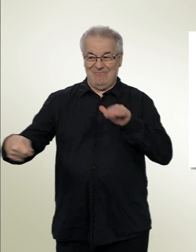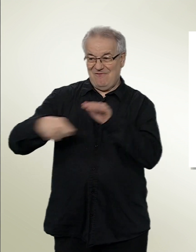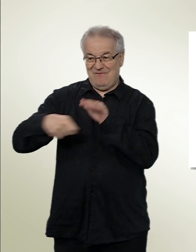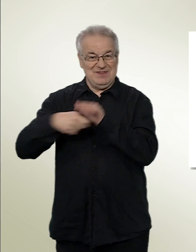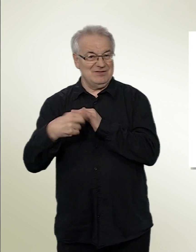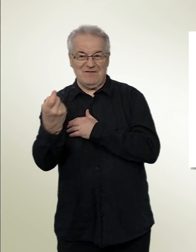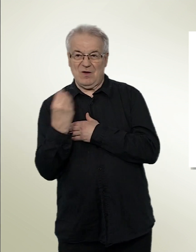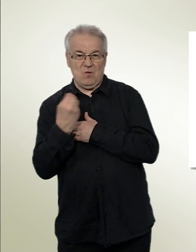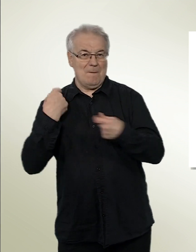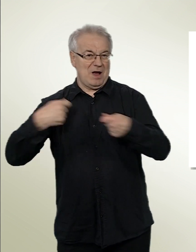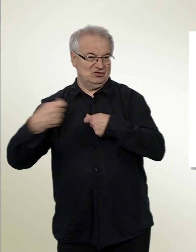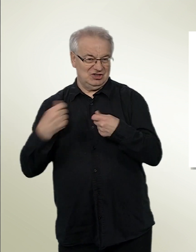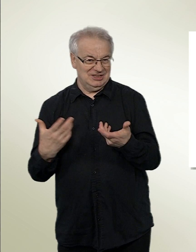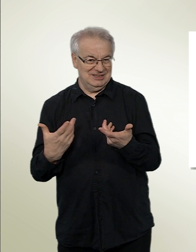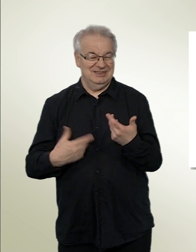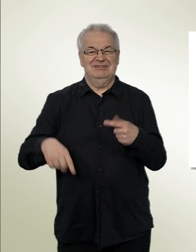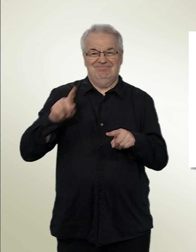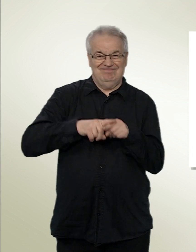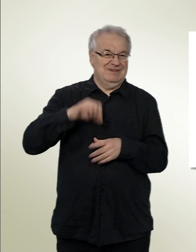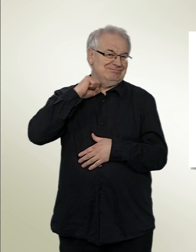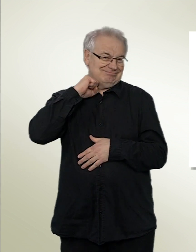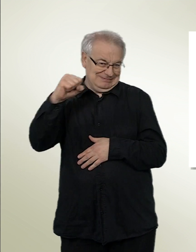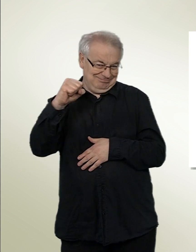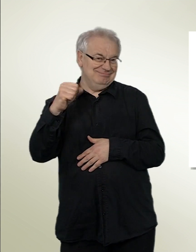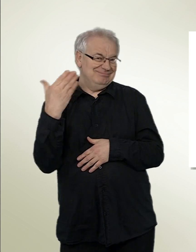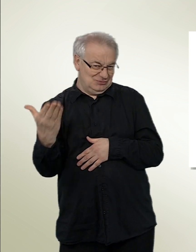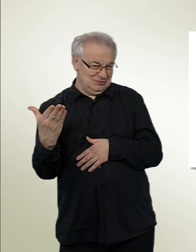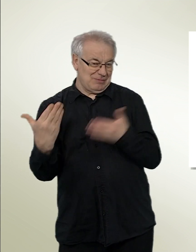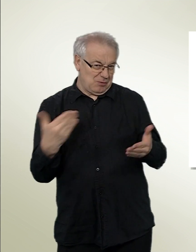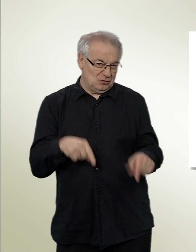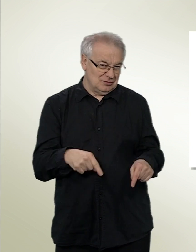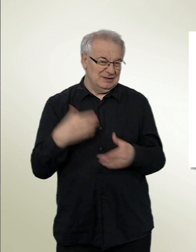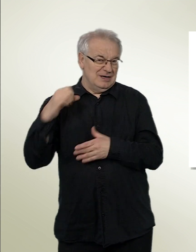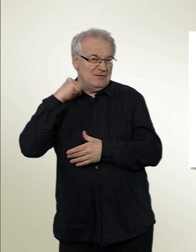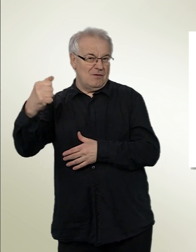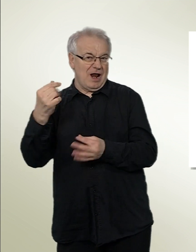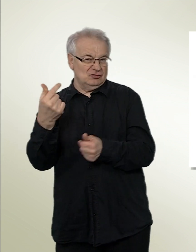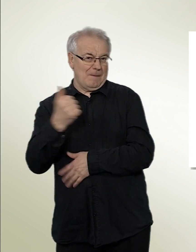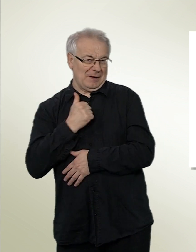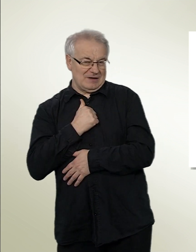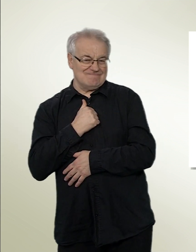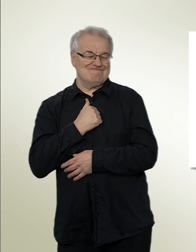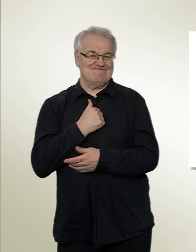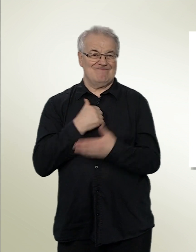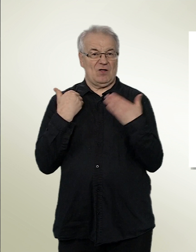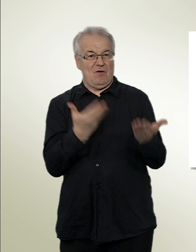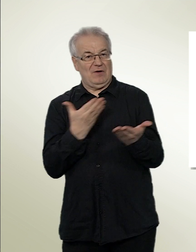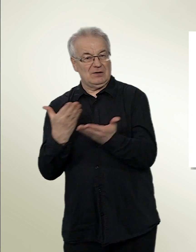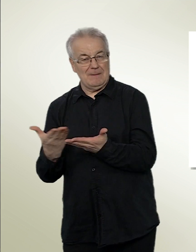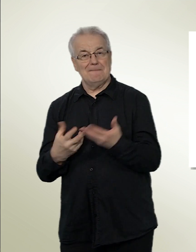par le marché et deviendraient plus dépendantes qu'aujourd'hui de fonds privés. L'offre actuelle s'appauvrirait